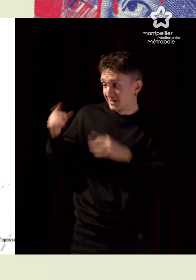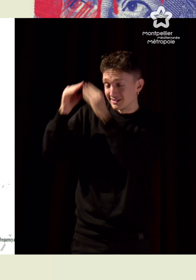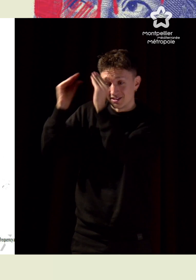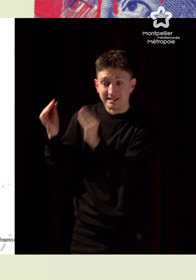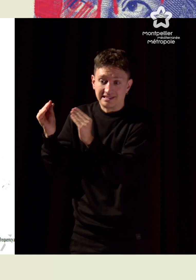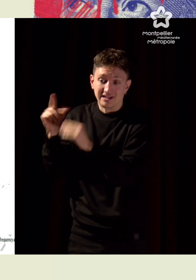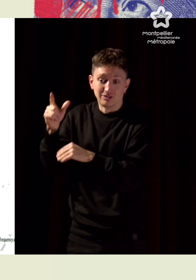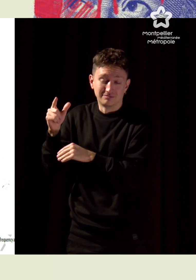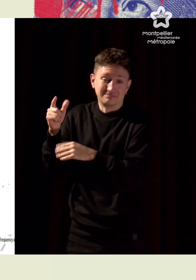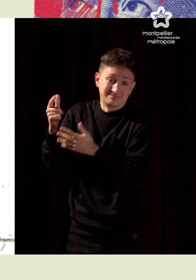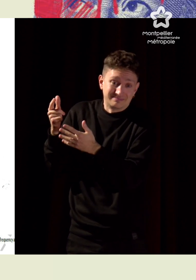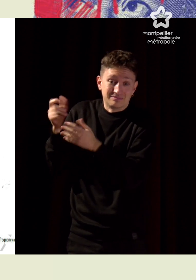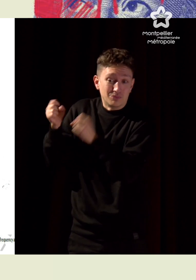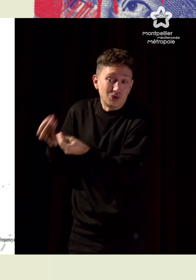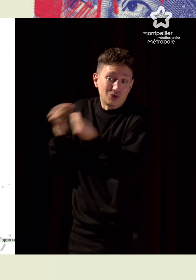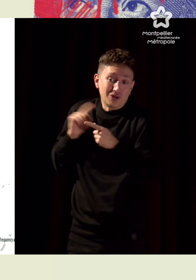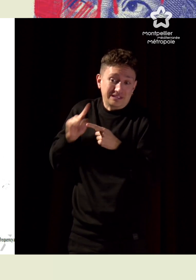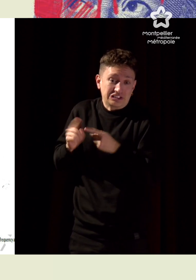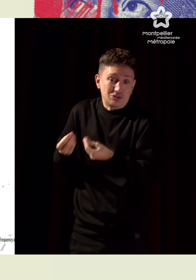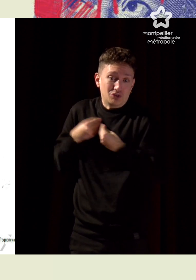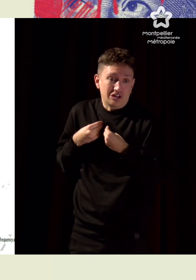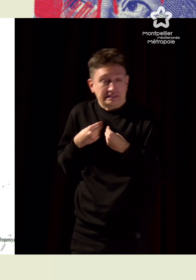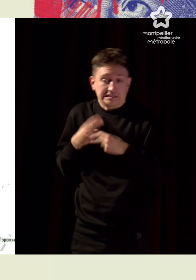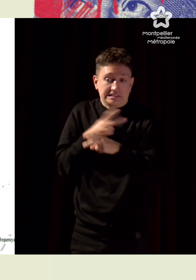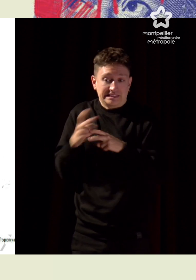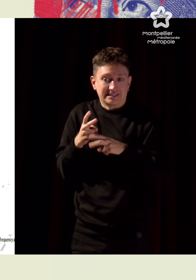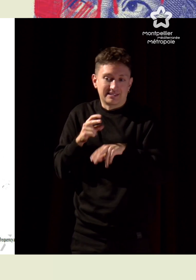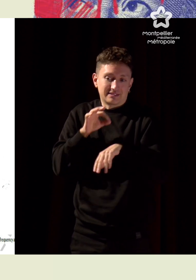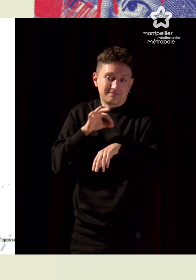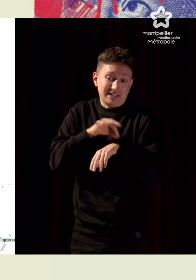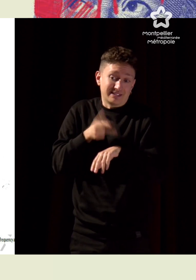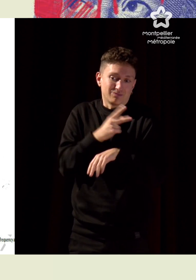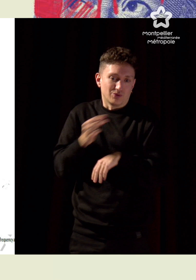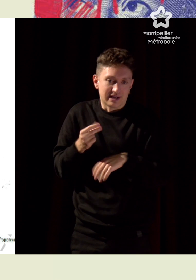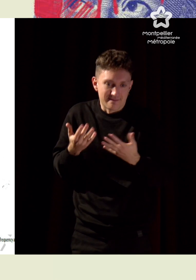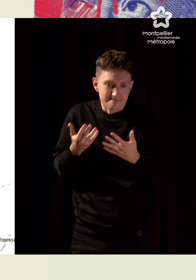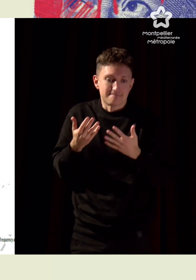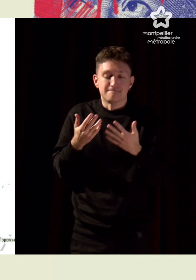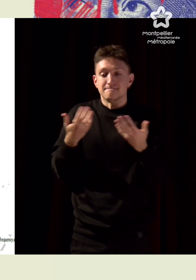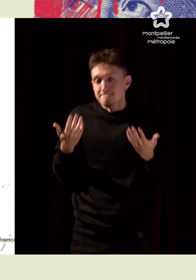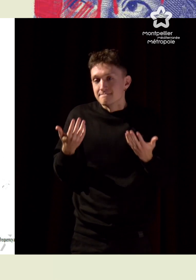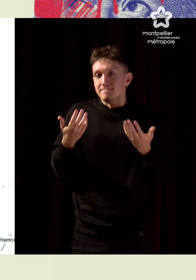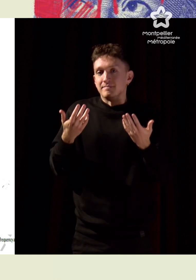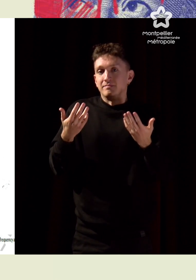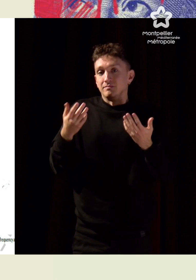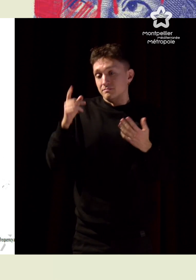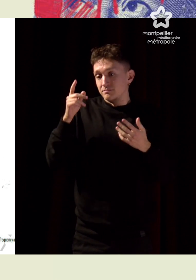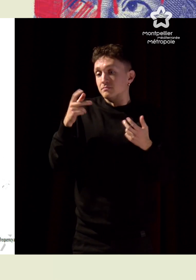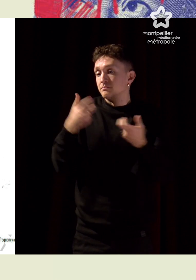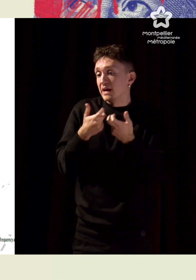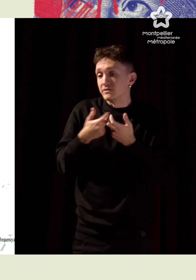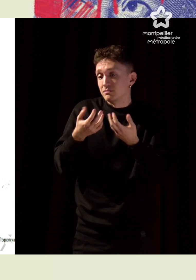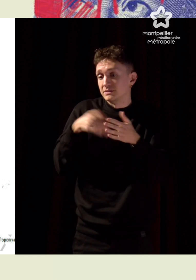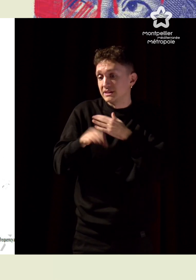retrouvé particulièrement élevé dans des populations au Pakistan et on pense qu'il a servi dans le passé à